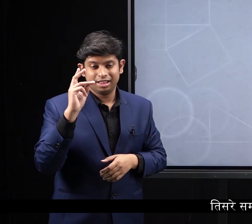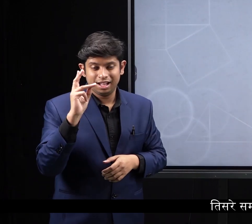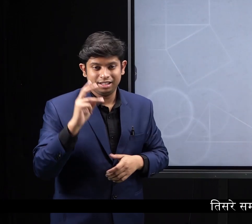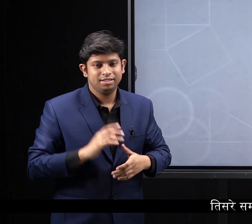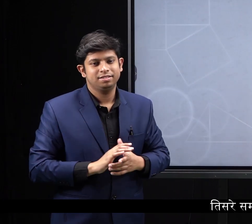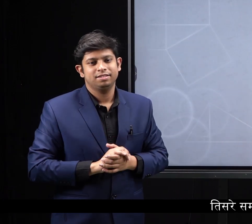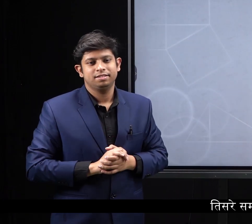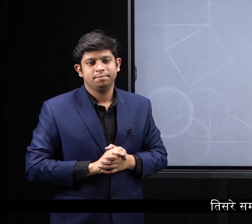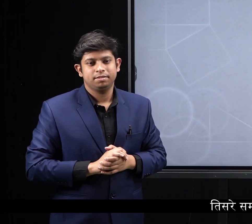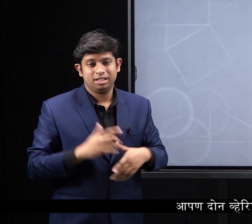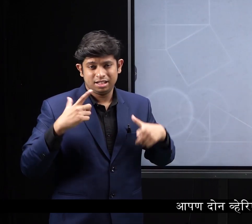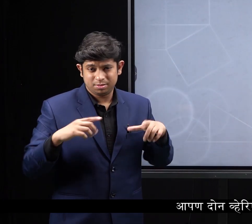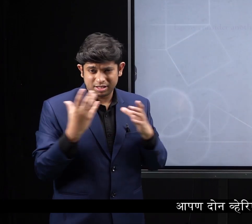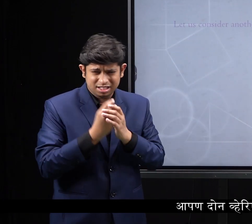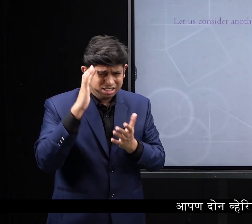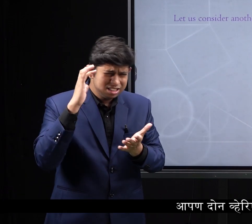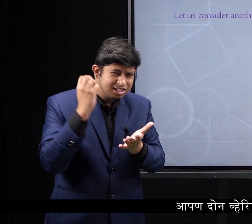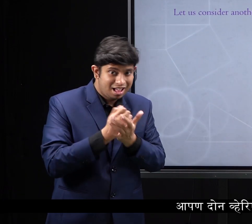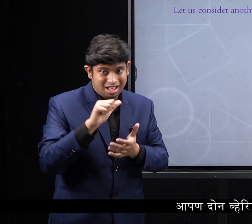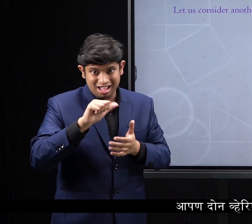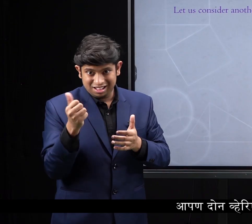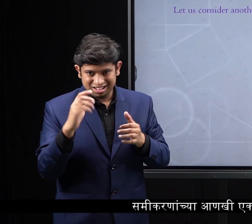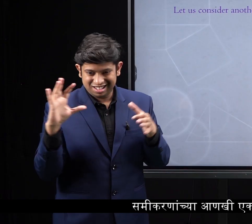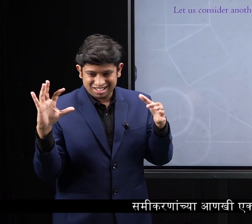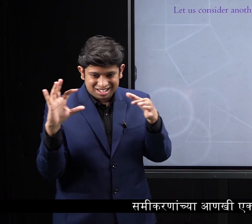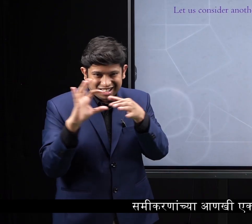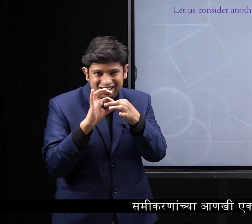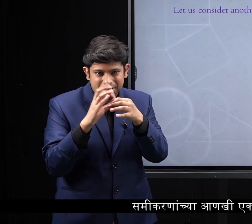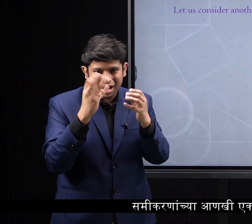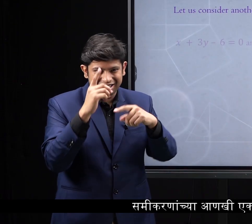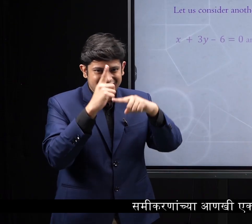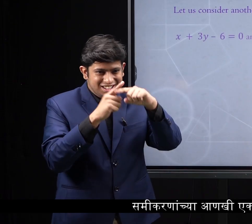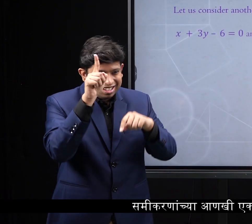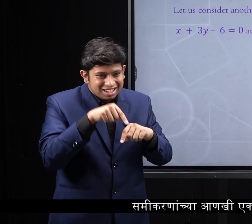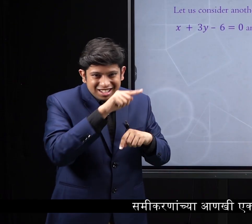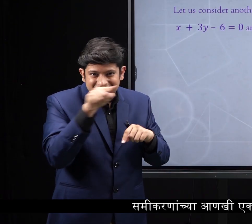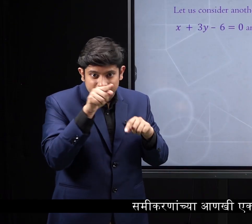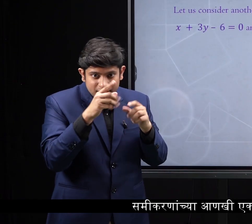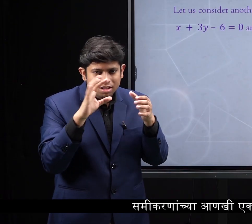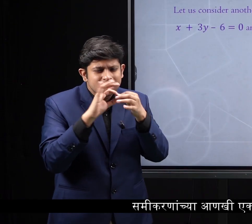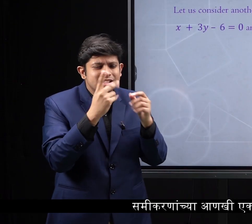तिसरे समीकरण. आपण दोन्ही व्हेरिएबल्समध्ये रेखीय समीकरणांच्या आणखी एक जोडीचा विचार